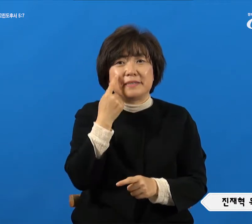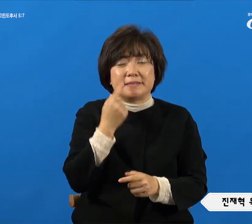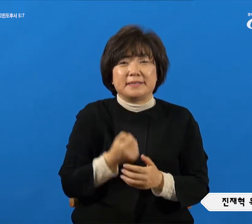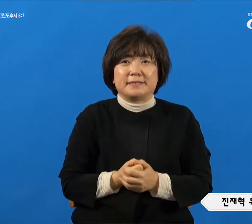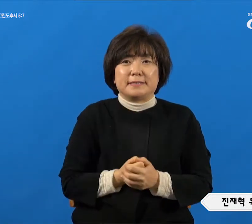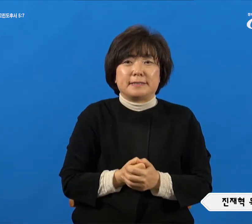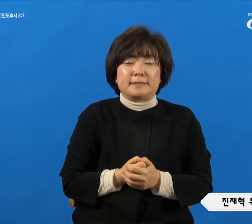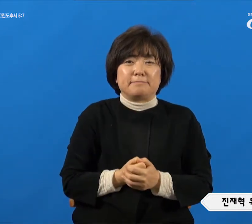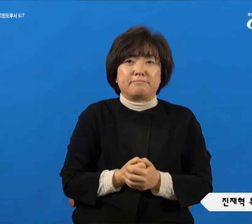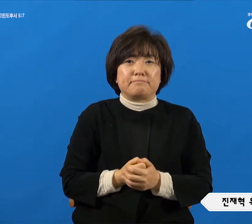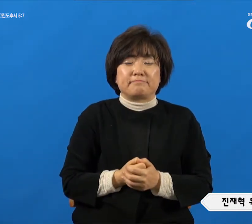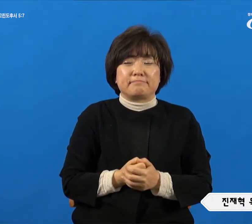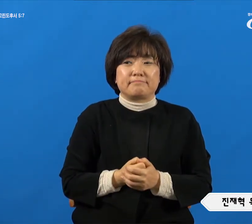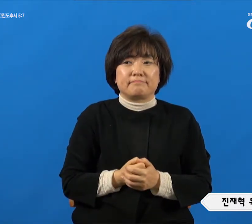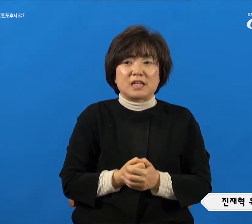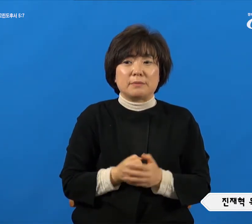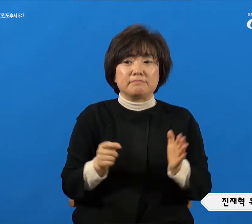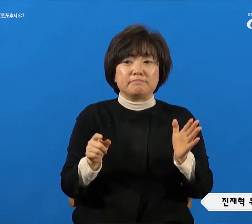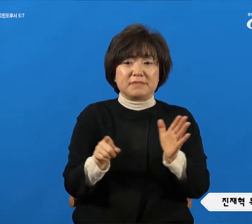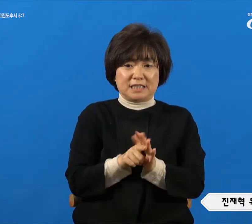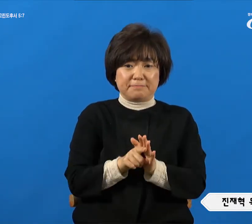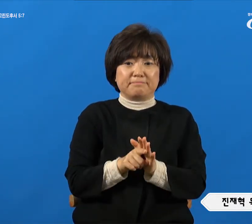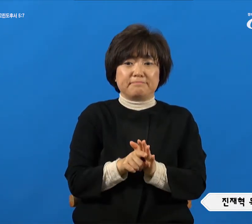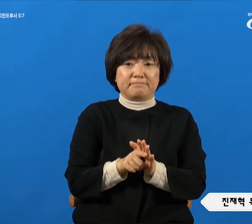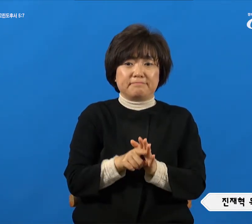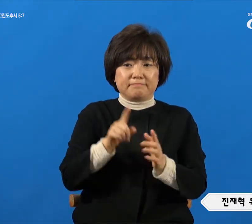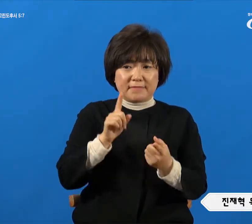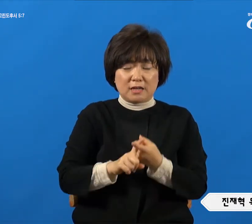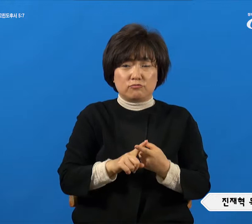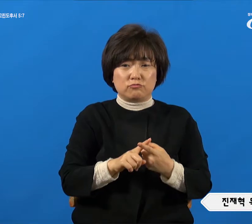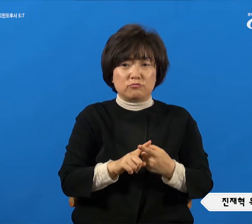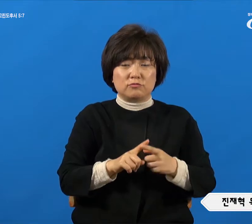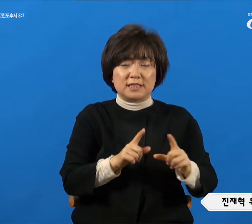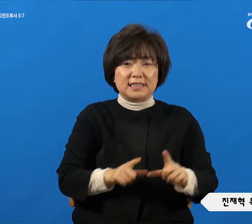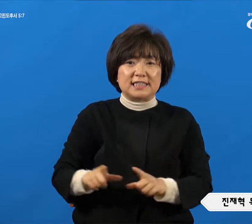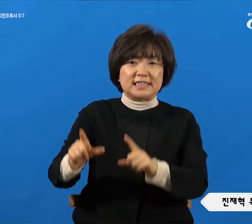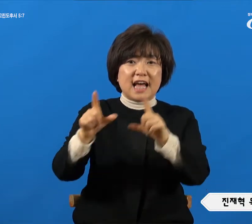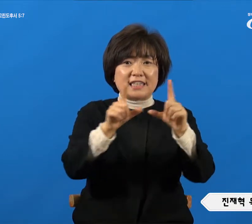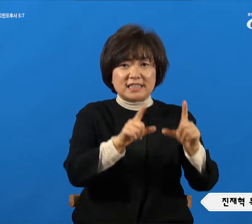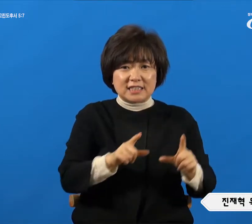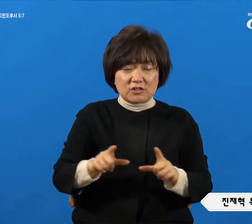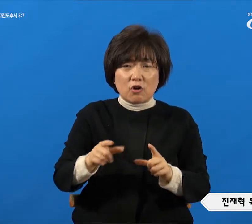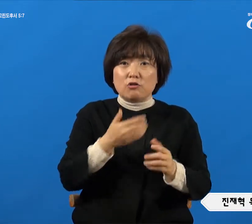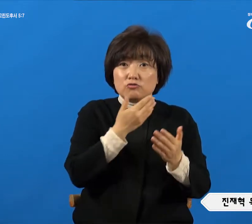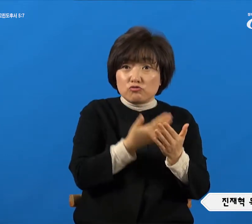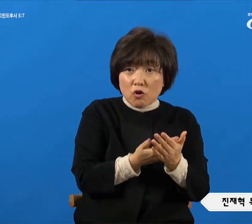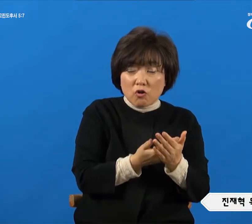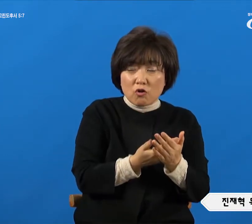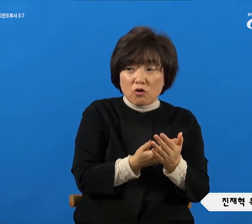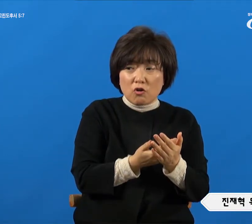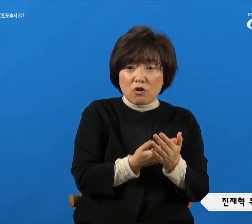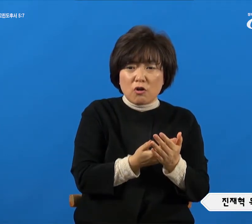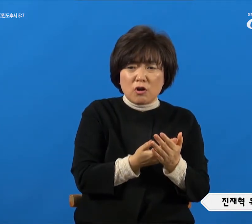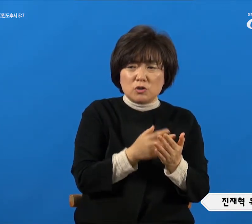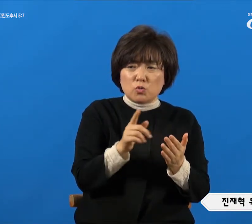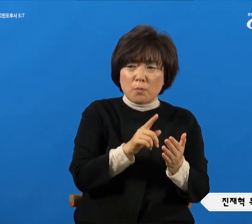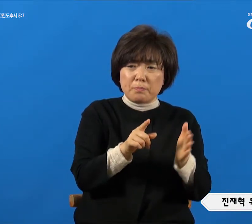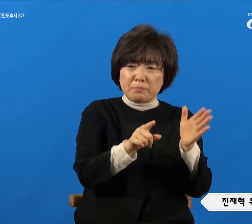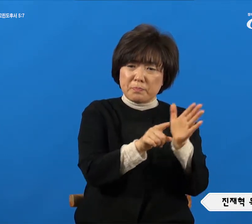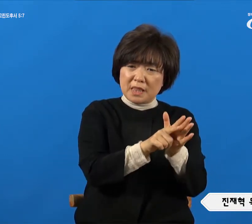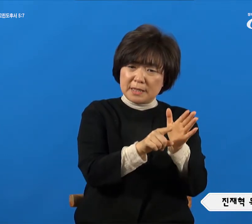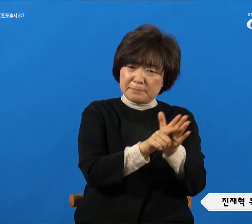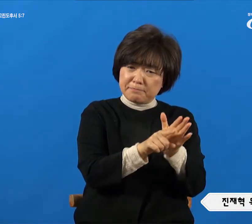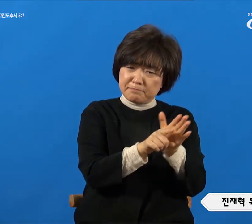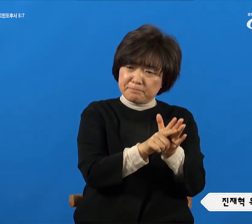많은 것들은 그것을 하는 사람이 정말 중요하지만 믿음은 다르게 믿는